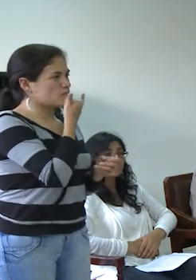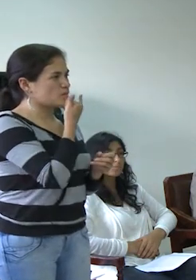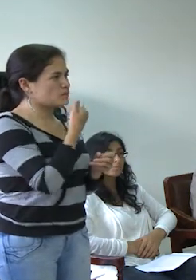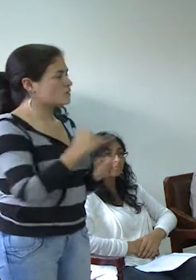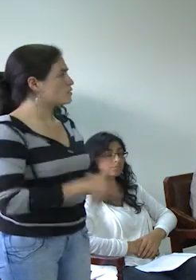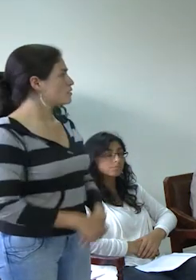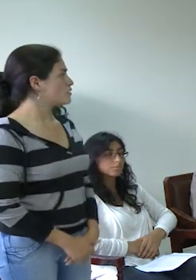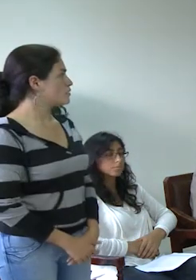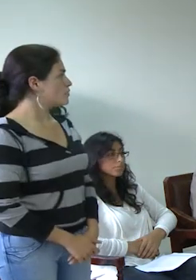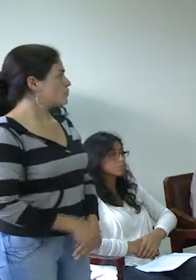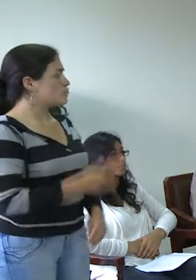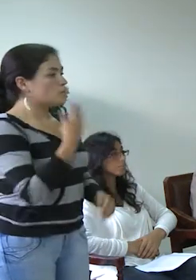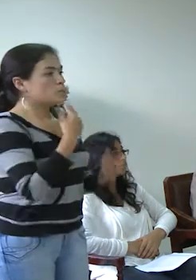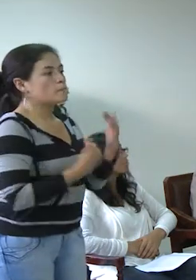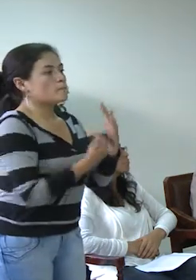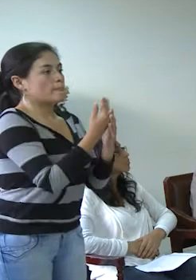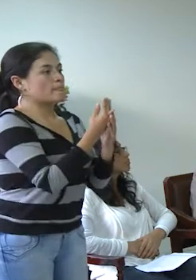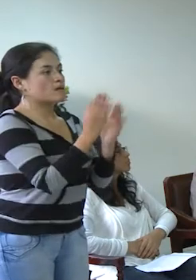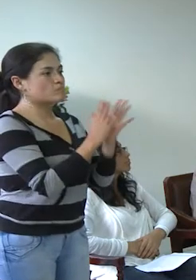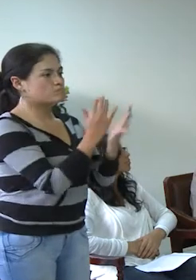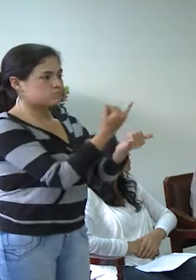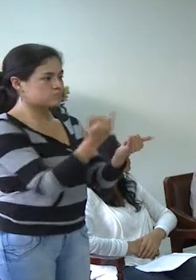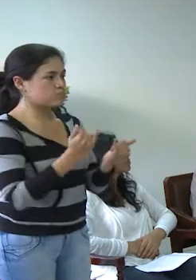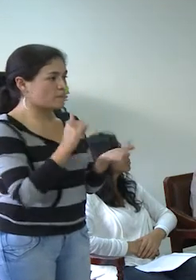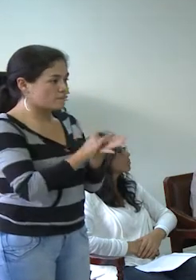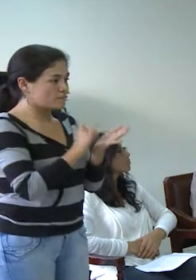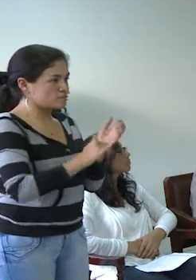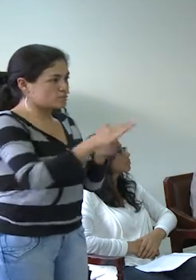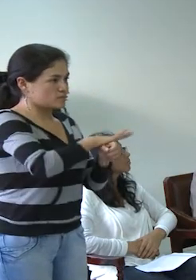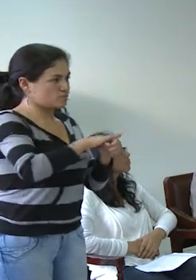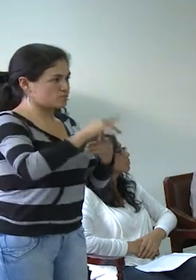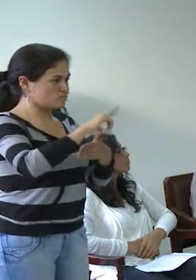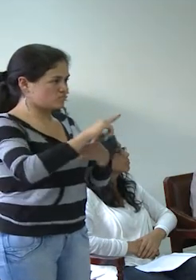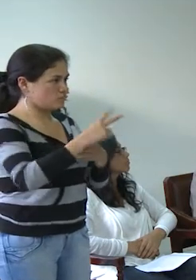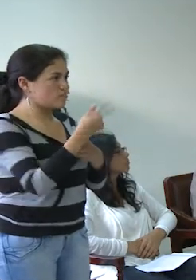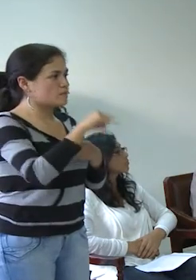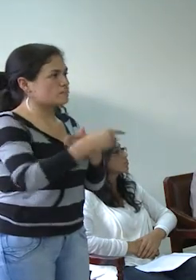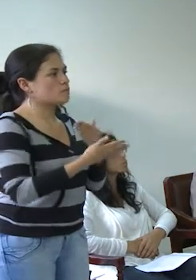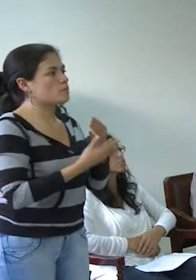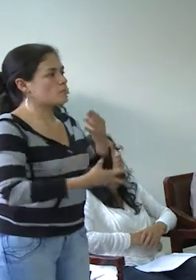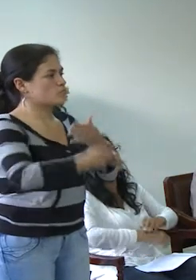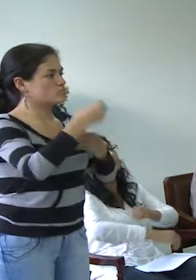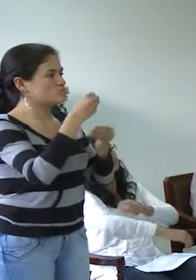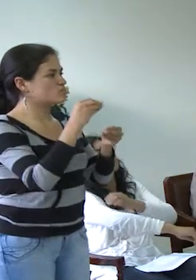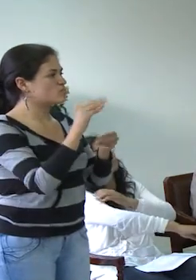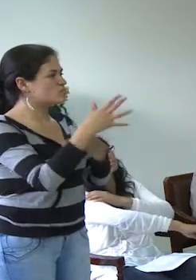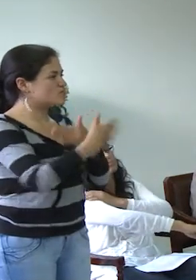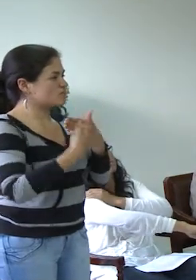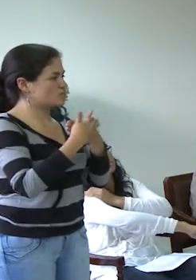que estaba dando la realidad de ese momento, pero también las propuestas,